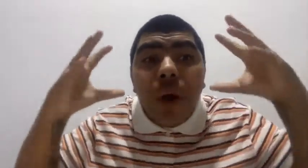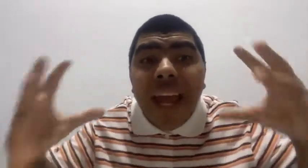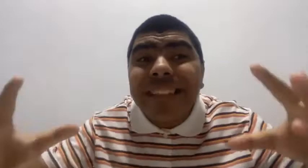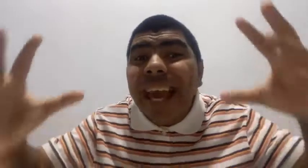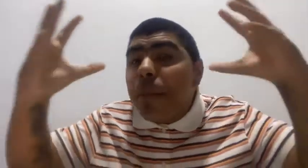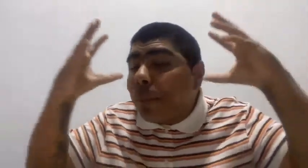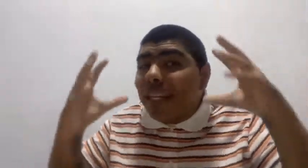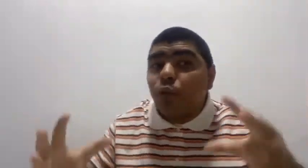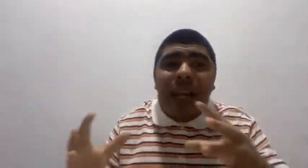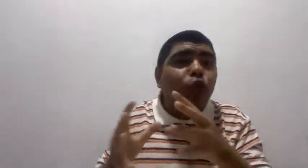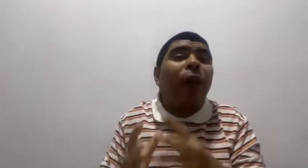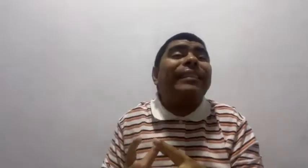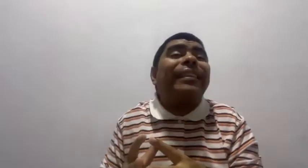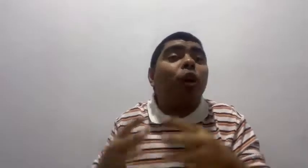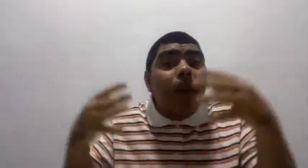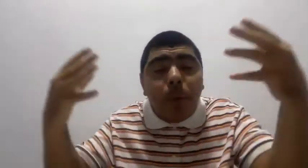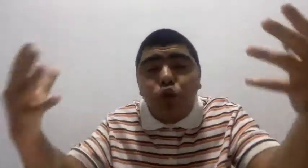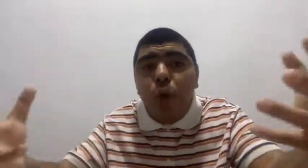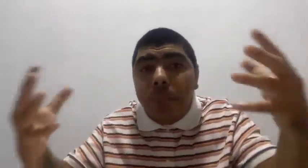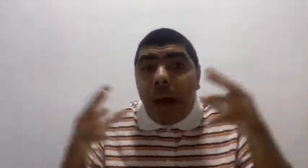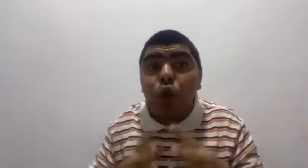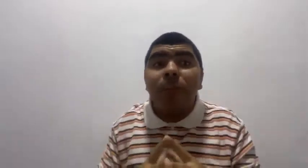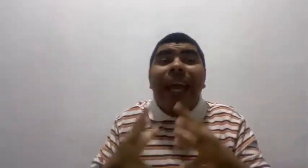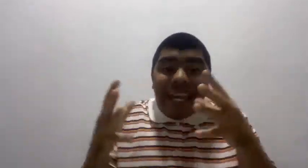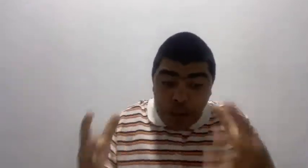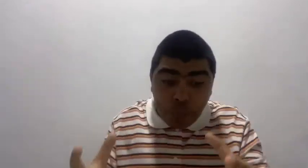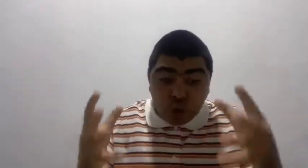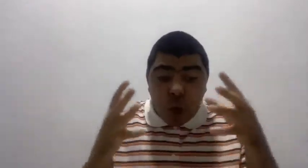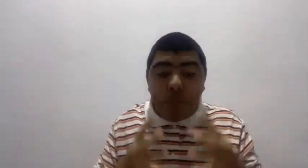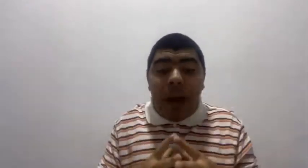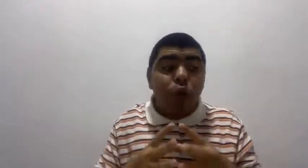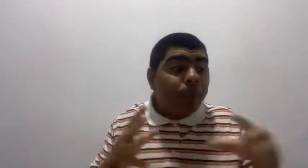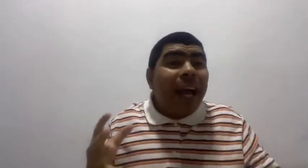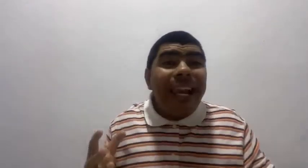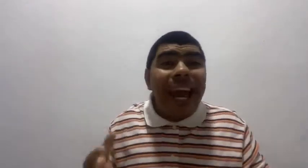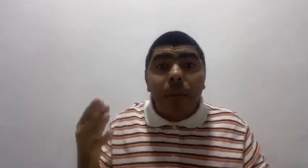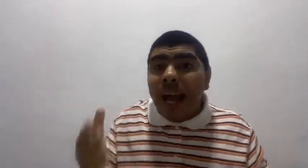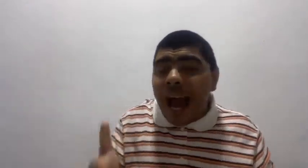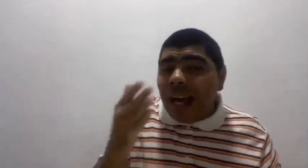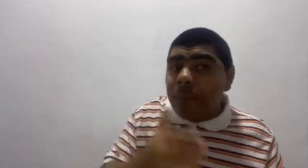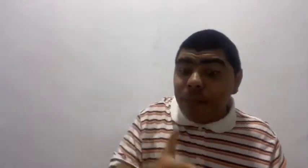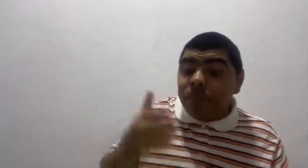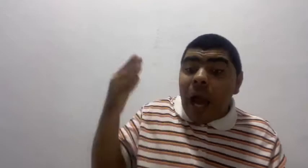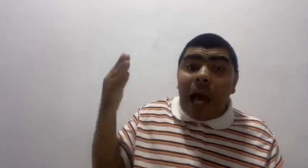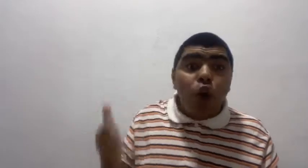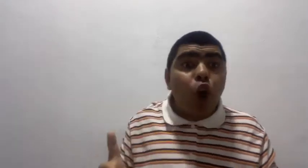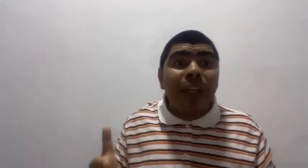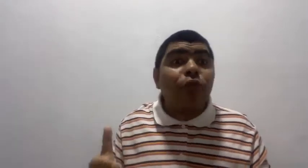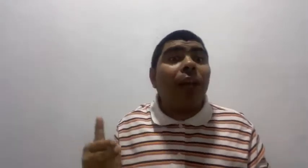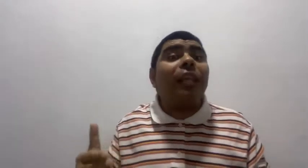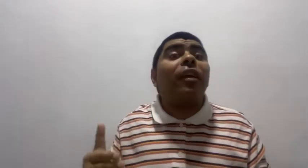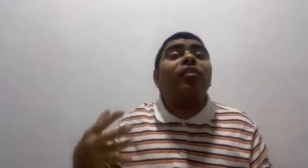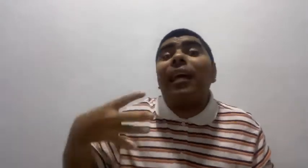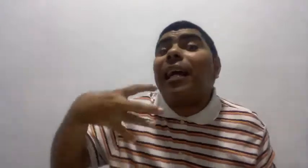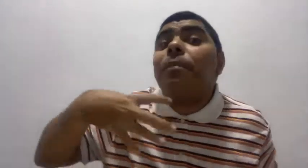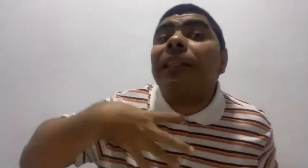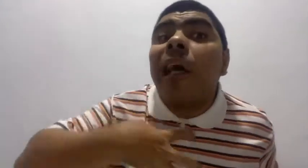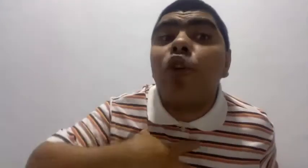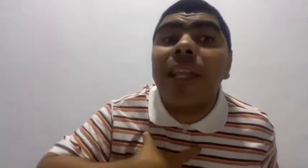madurez espiritual. Esto lo entendió el apóstol Pablo. El apóstol Pablo le habla, amén, a los corintios y le dice: sean imitadores de